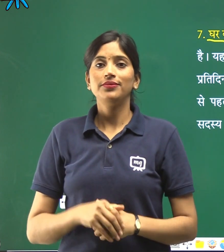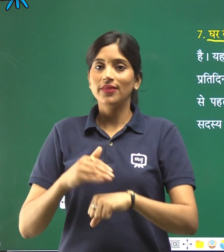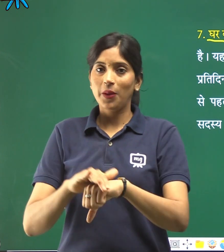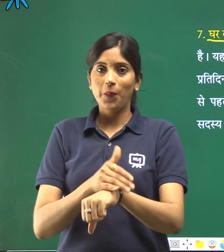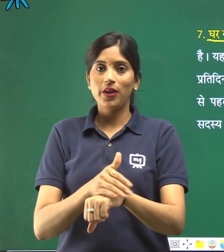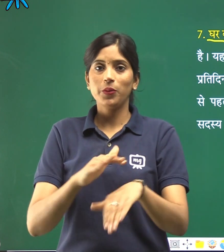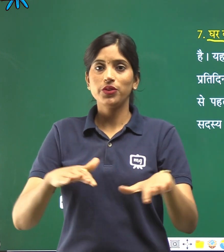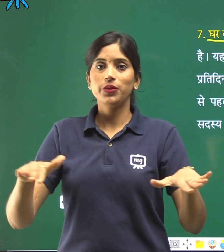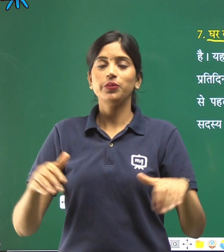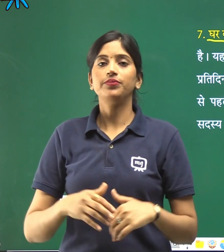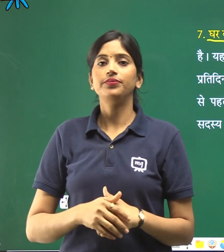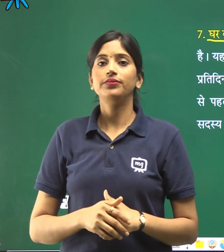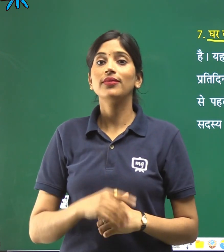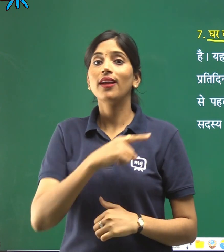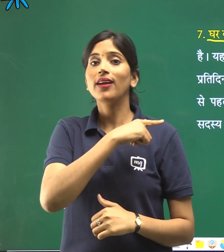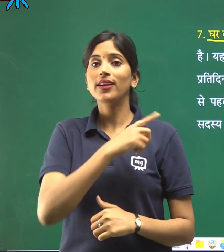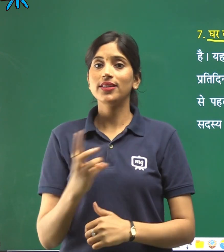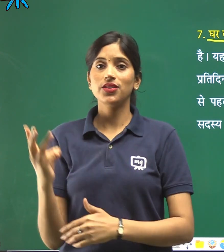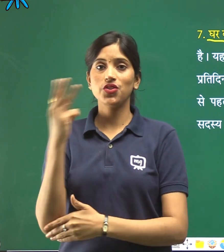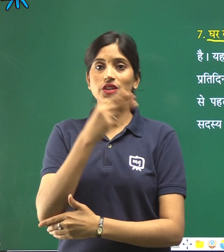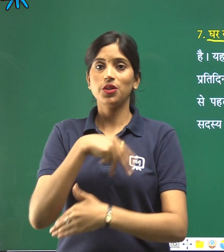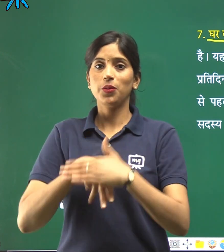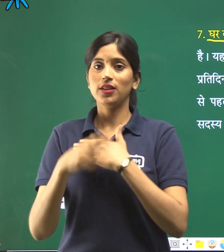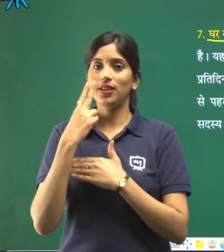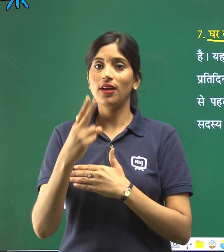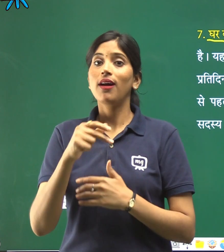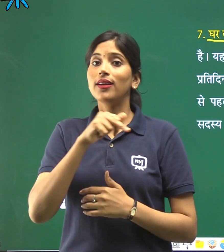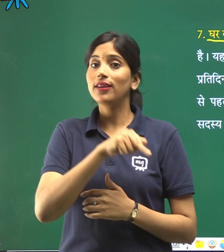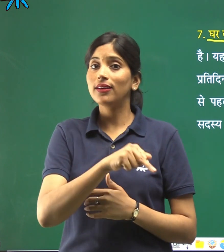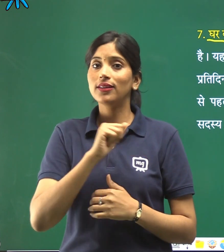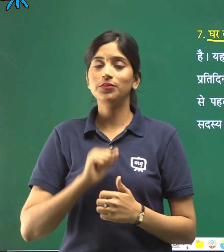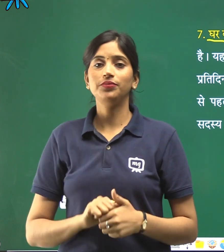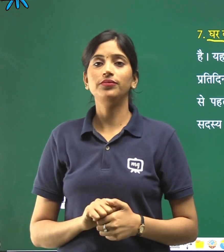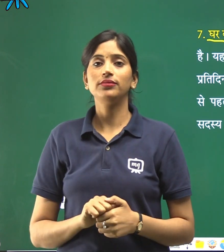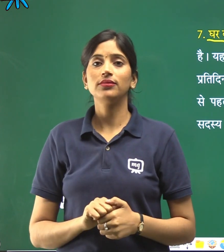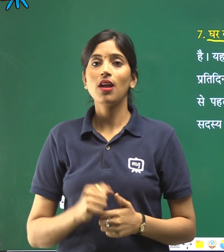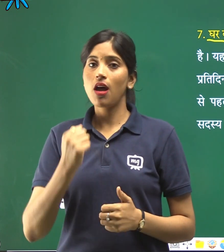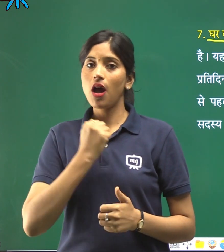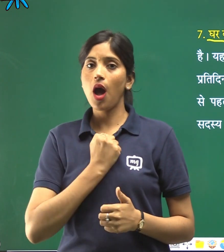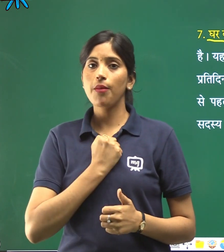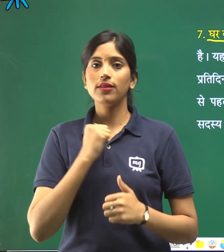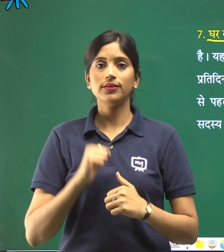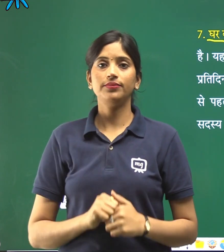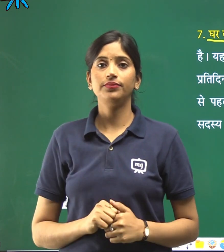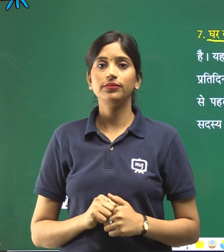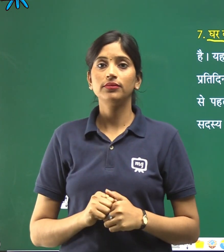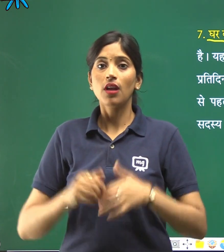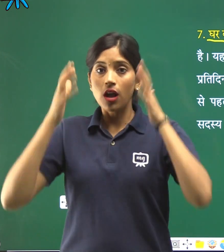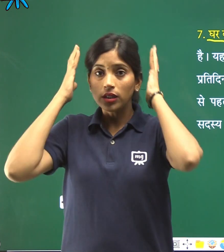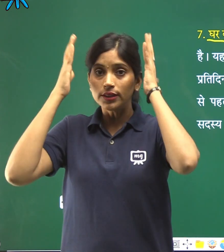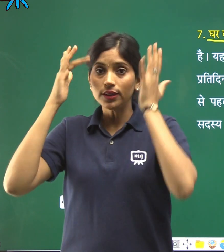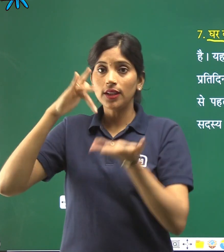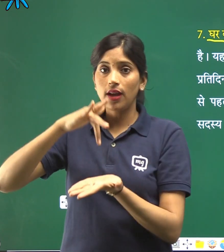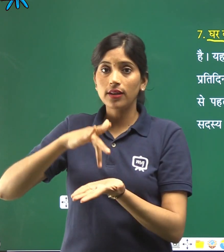प्यारे बच्चों, इस चित्र में देखो, यह हमारा स्नान